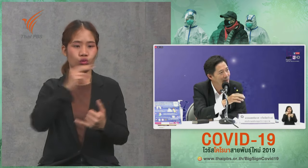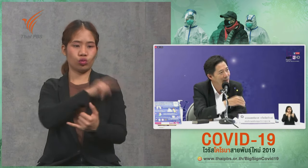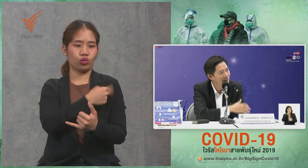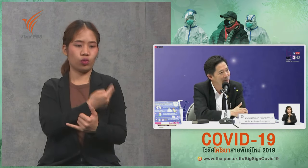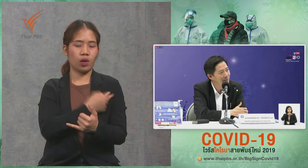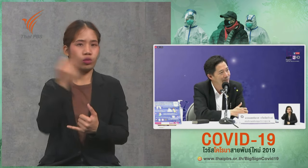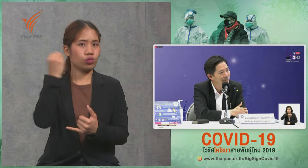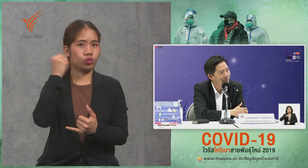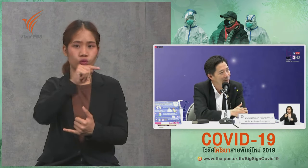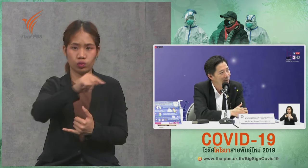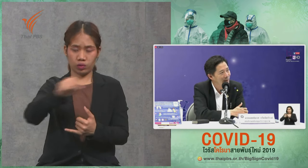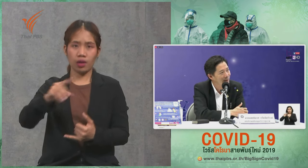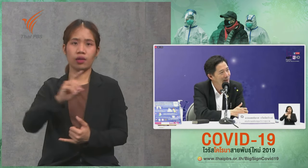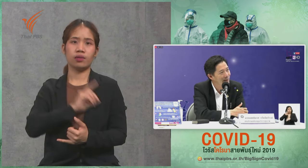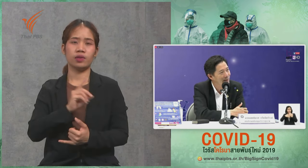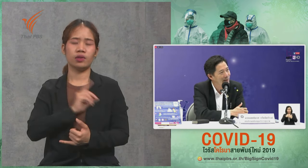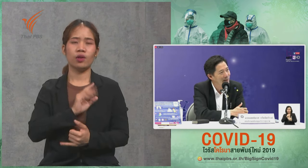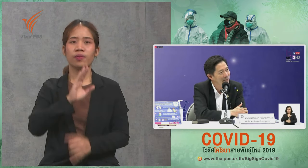ไข้ถ้าที่ไหน